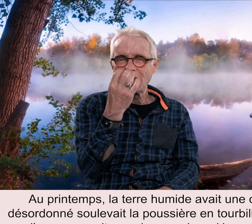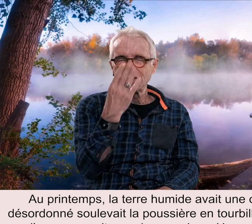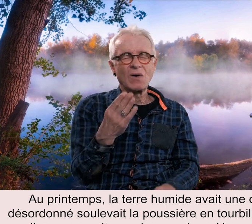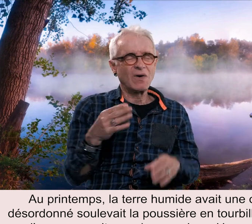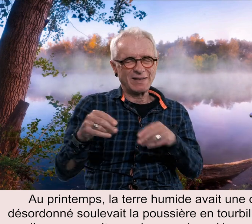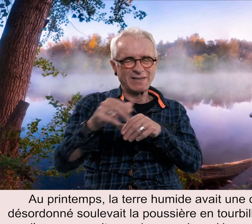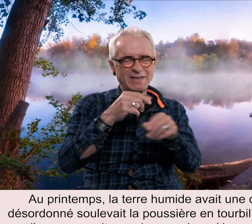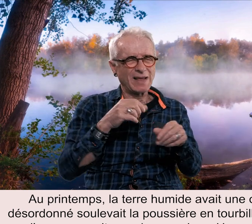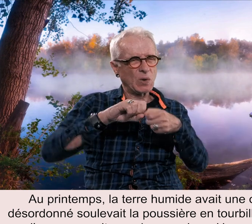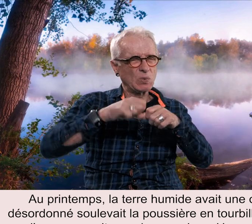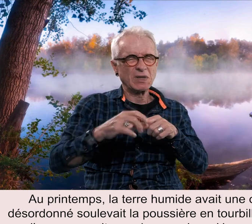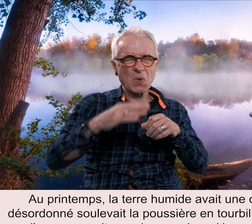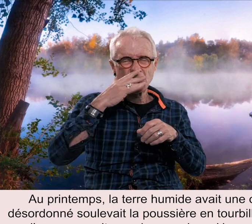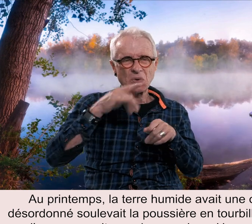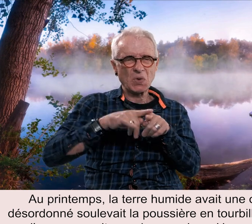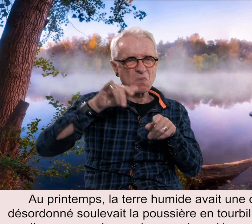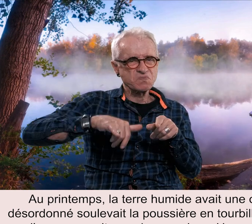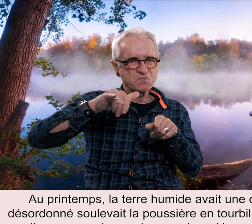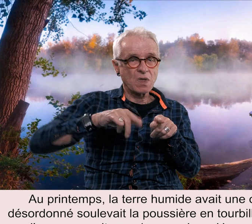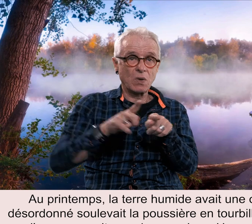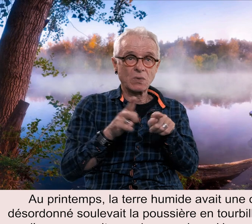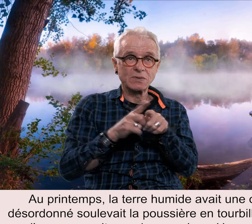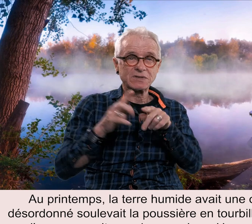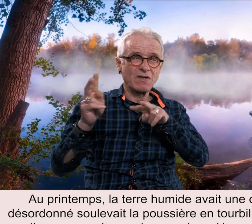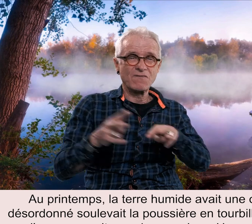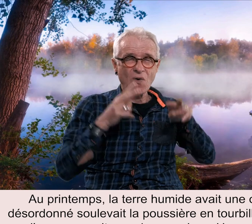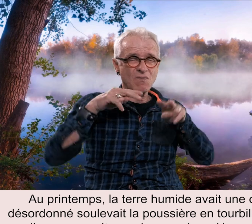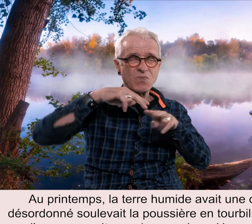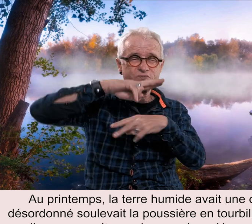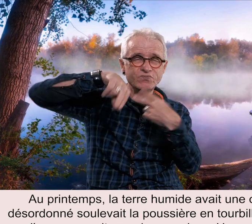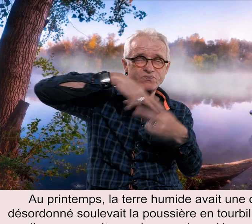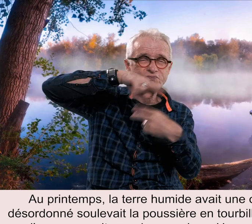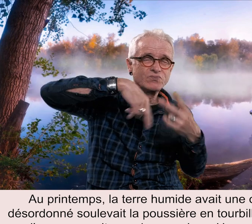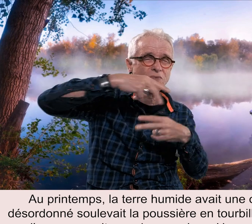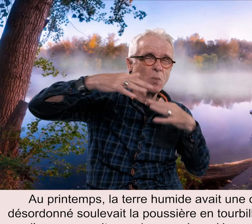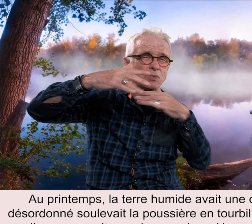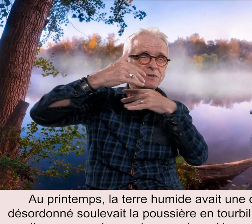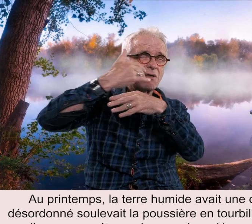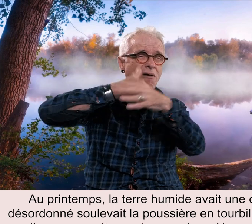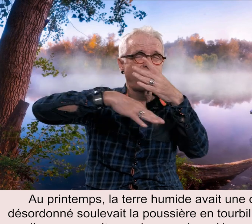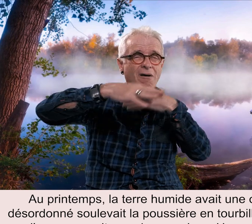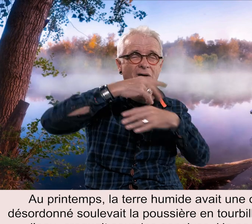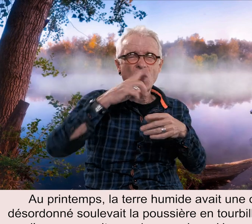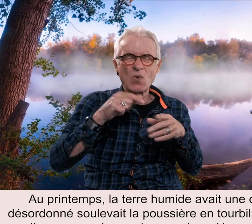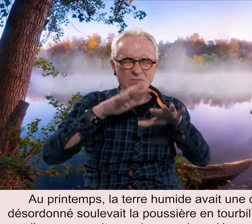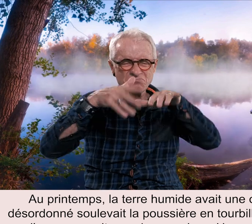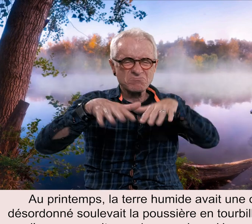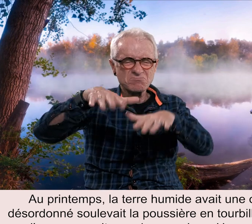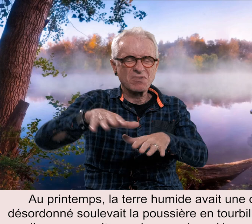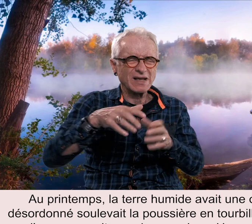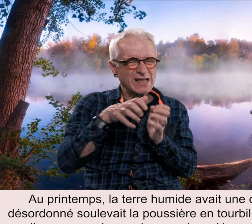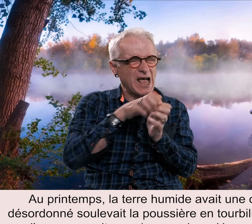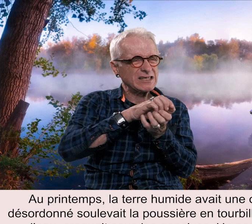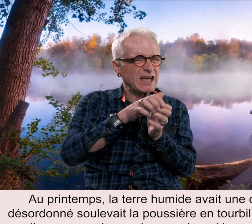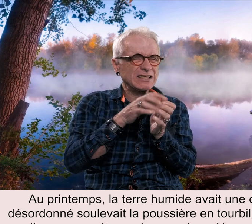pourriture. Puis, un vent désordonné soulevait la poussière en tourbillons, elle entrait partout, embourbait l'eau, craquait sous les gencives.